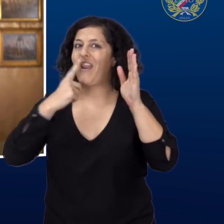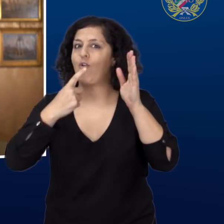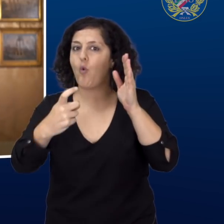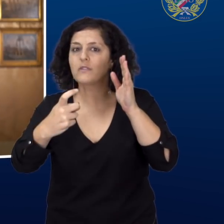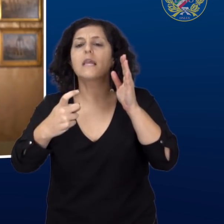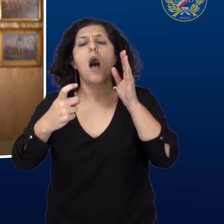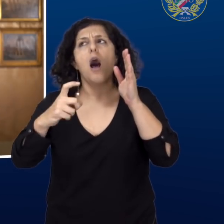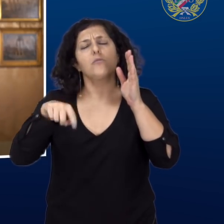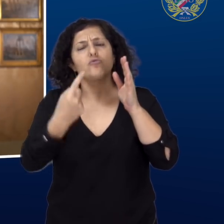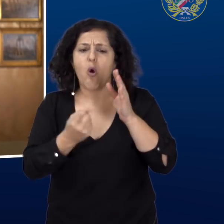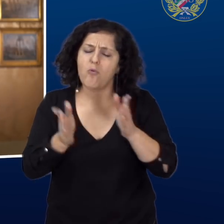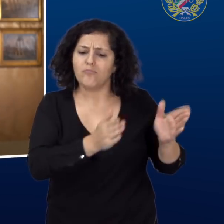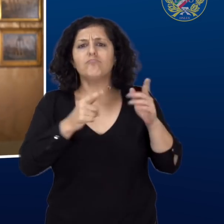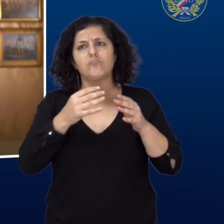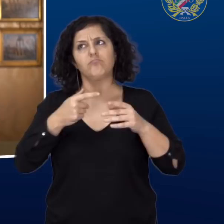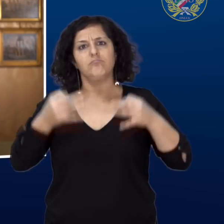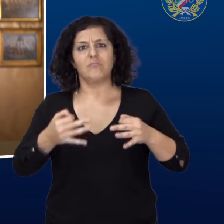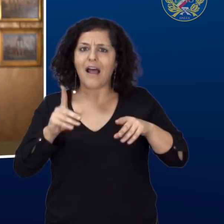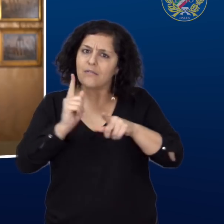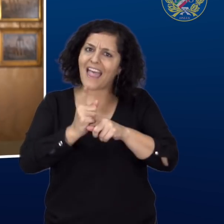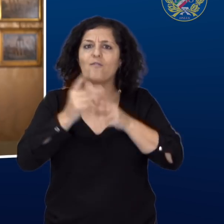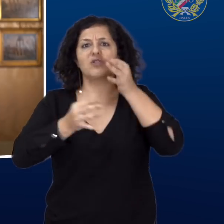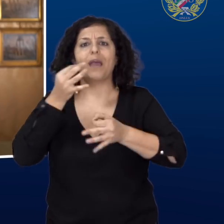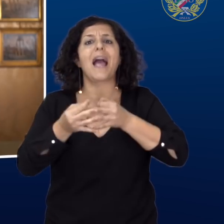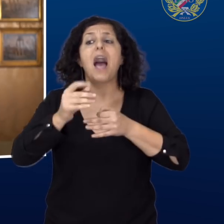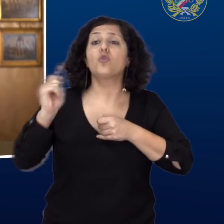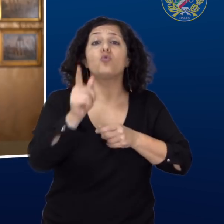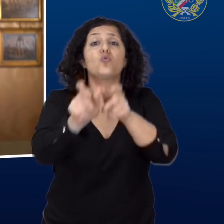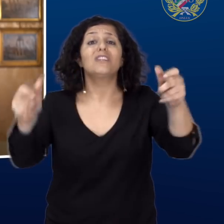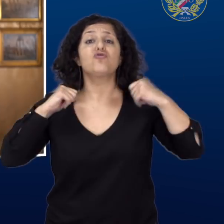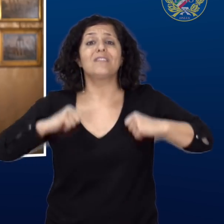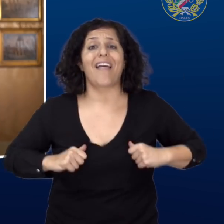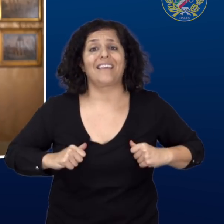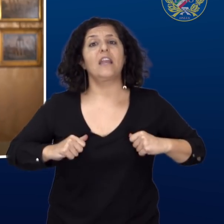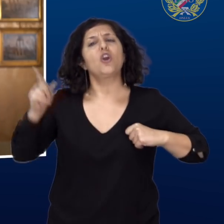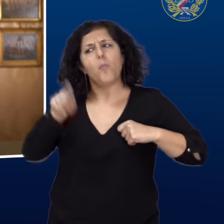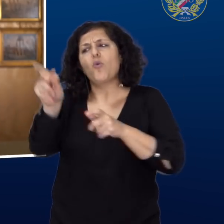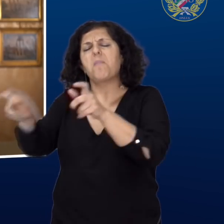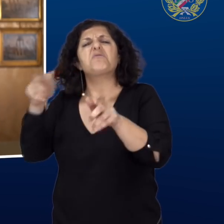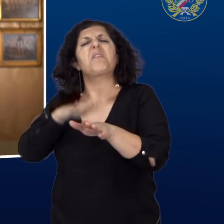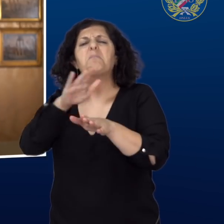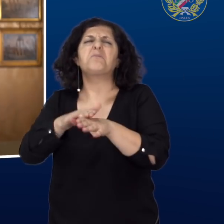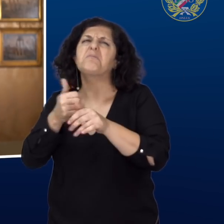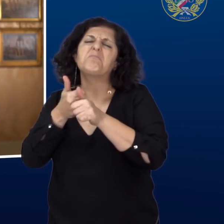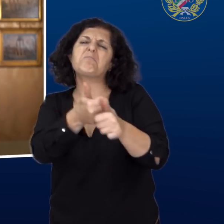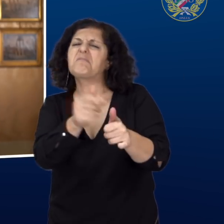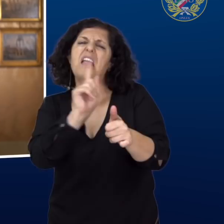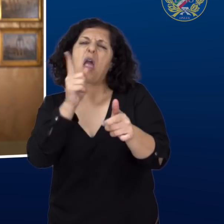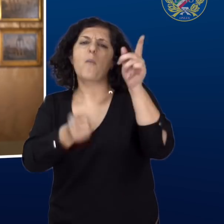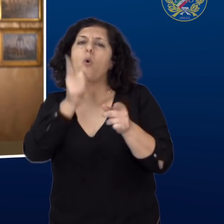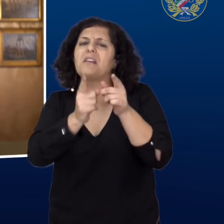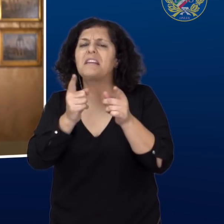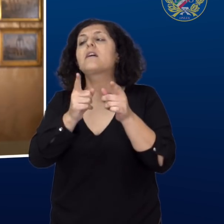soprattutto con riguardo alla cosiddetta zona rossa, ho ritenuto doveroso spiegare a tutti i cittadini, anche al pubblico che di solito non